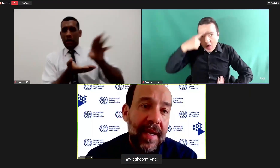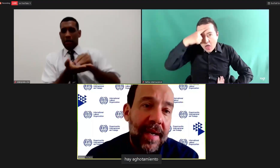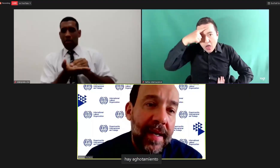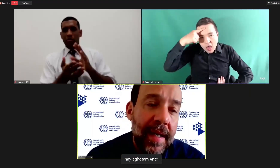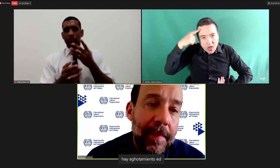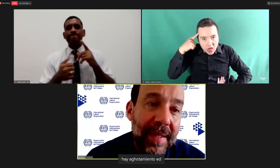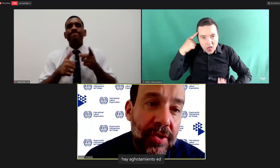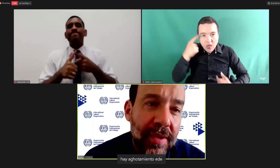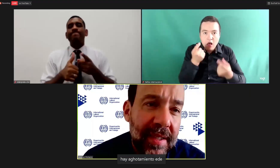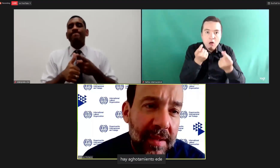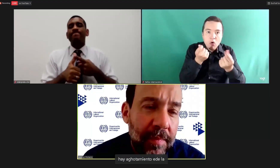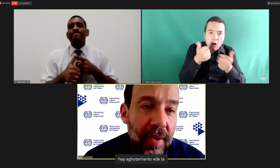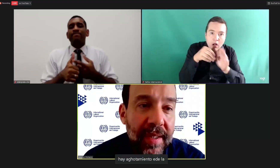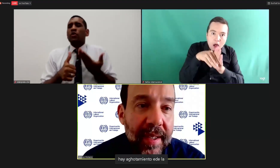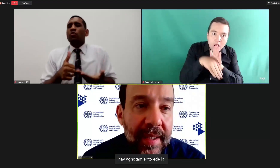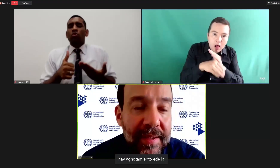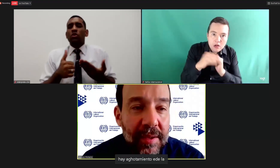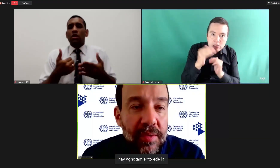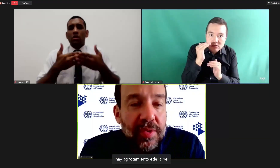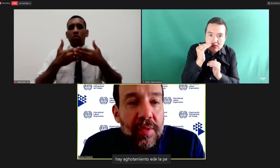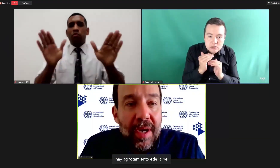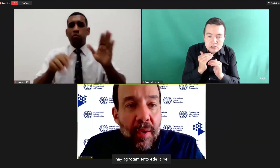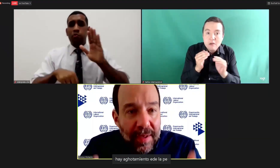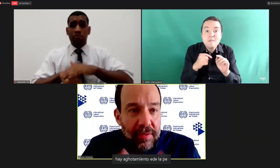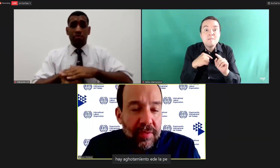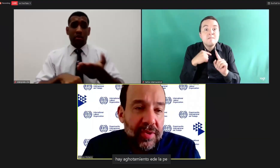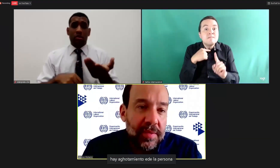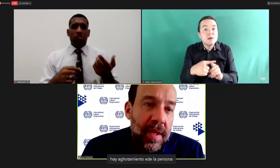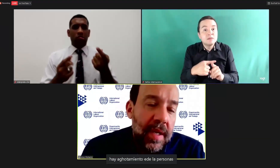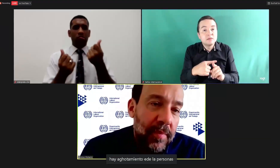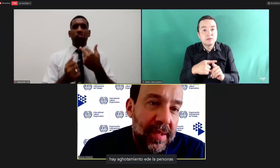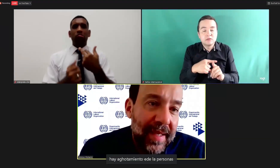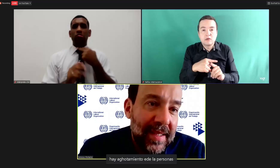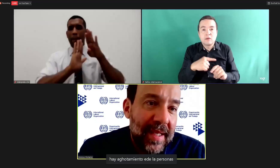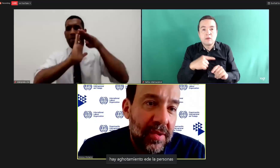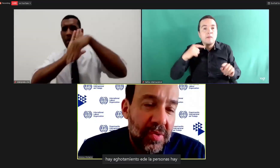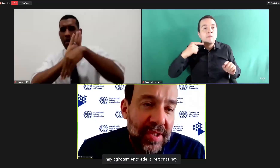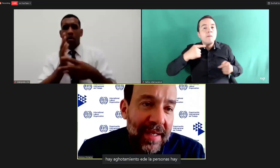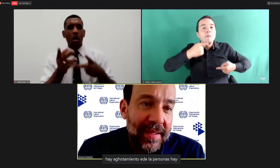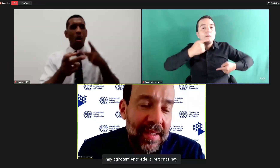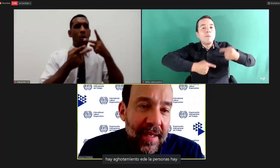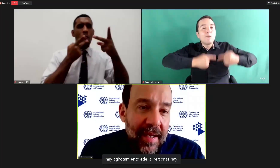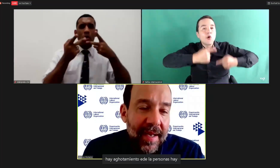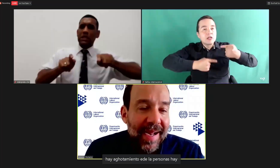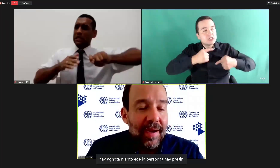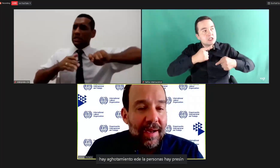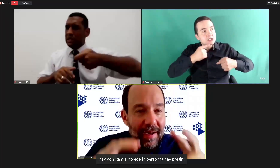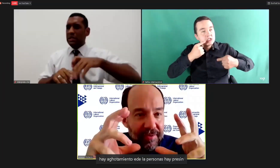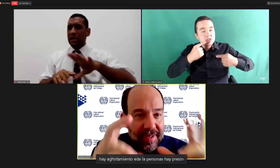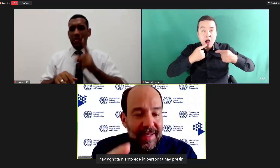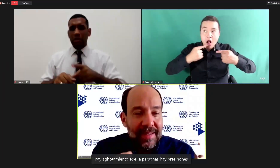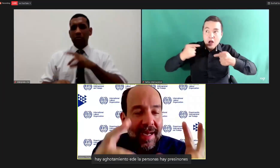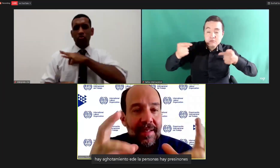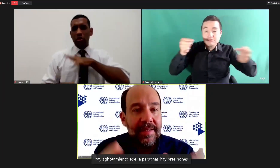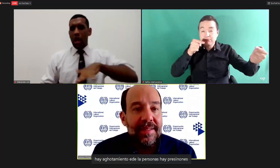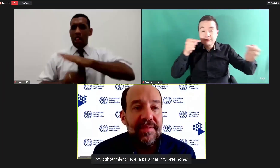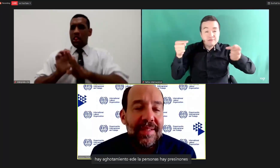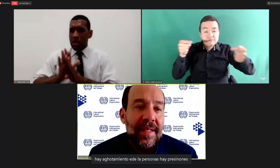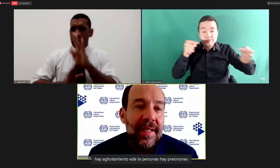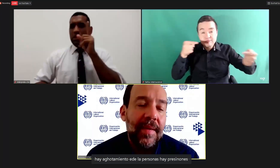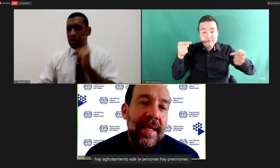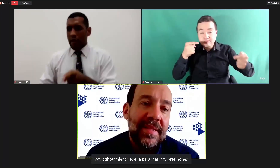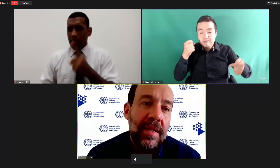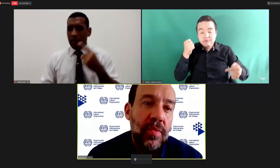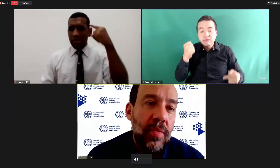también presiones, ¿no? Políticas, incluso con un aumento de las posibilidades de estadios sociales. Es fundamental que